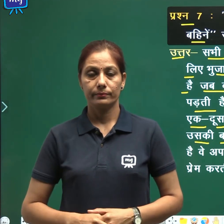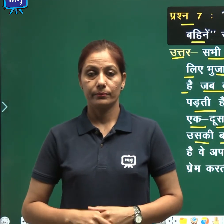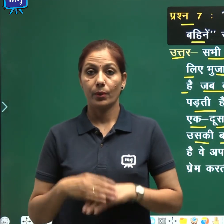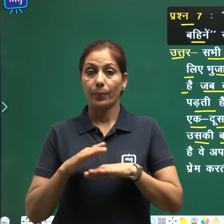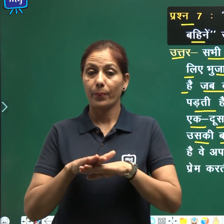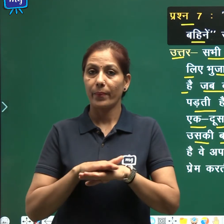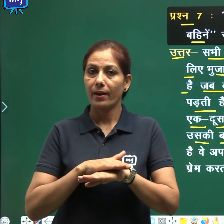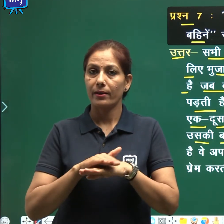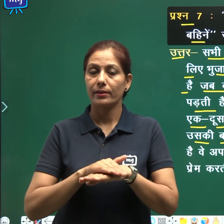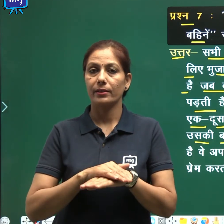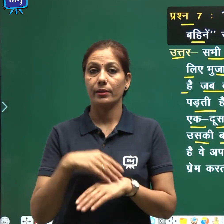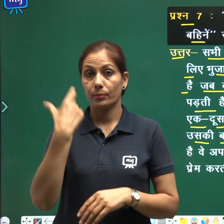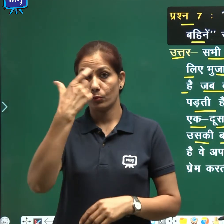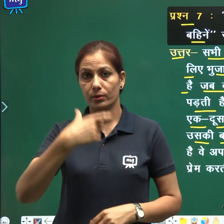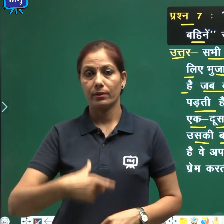प्यार की मूर्ति है।